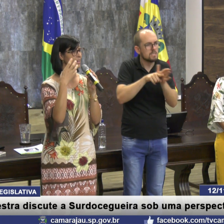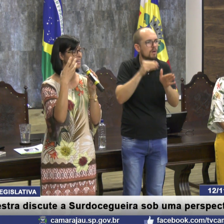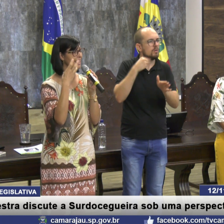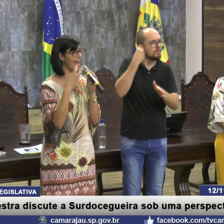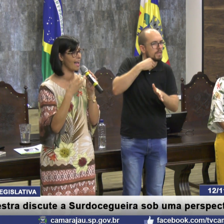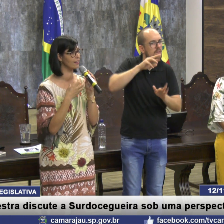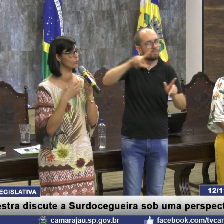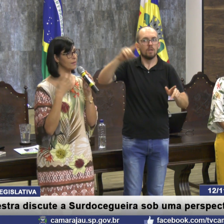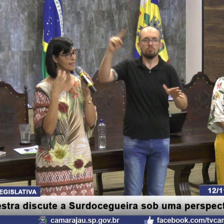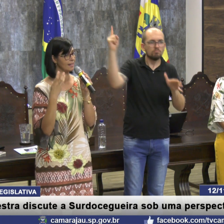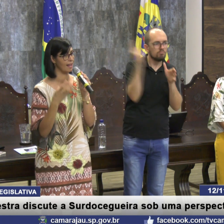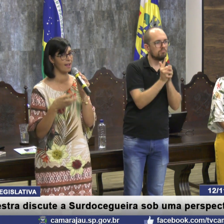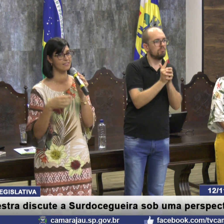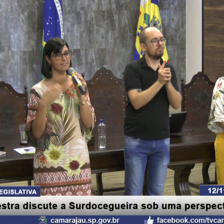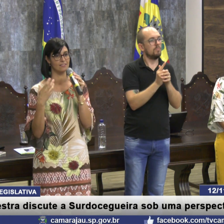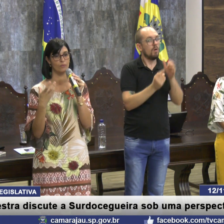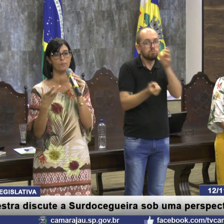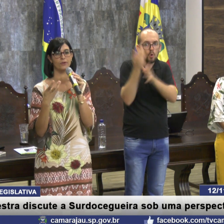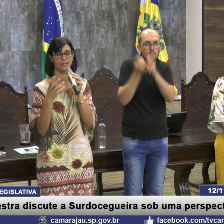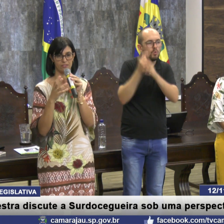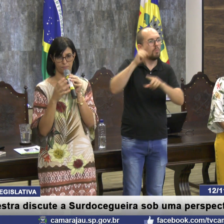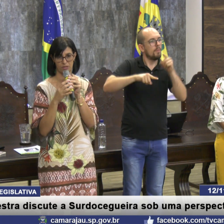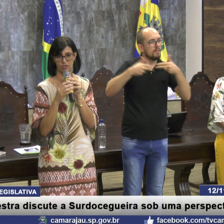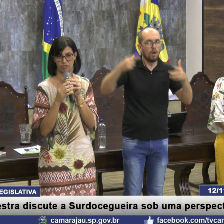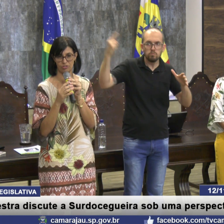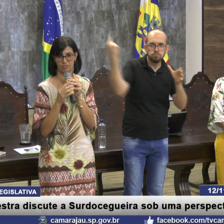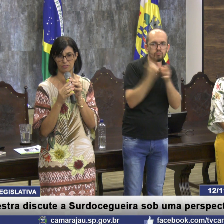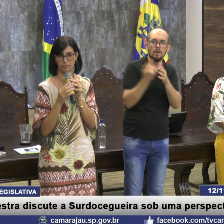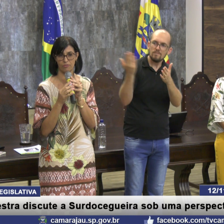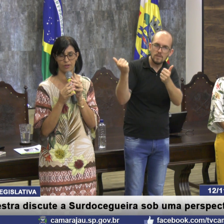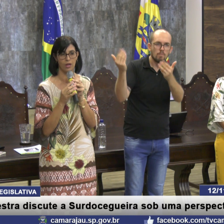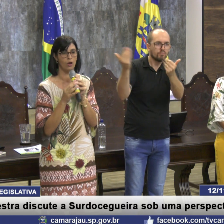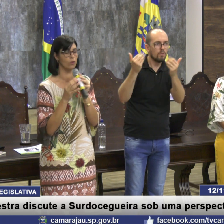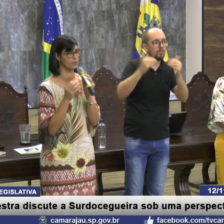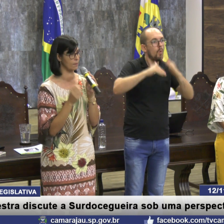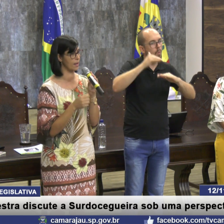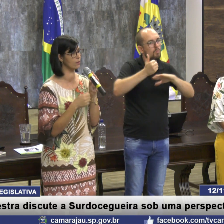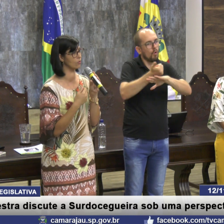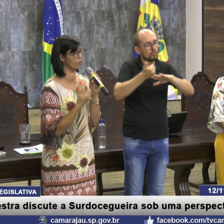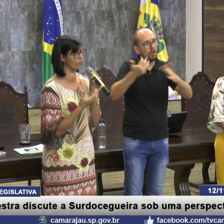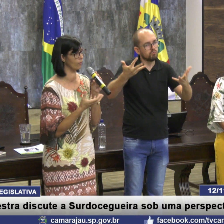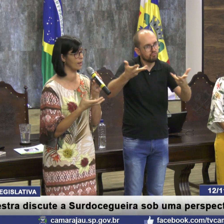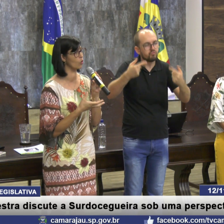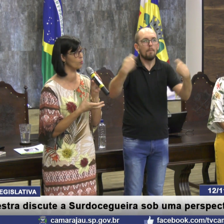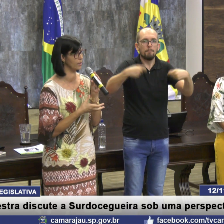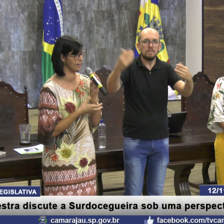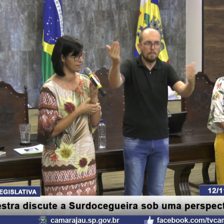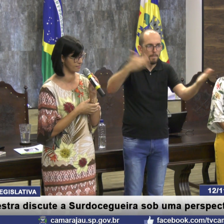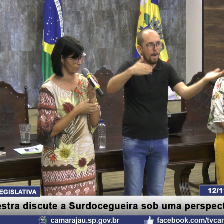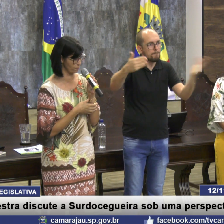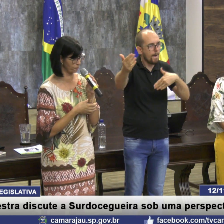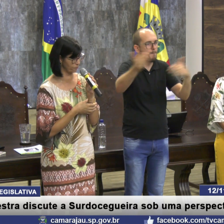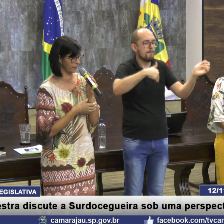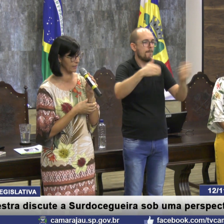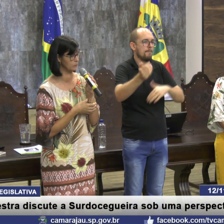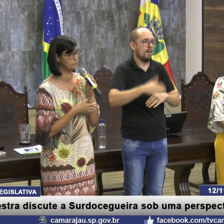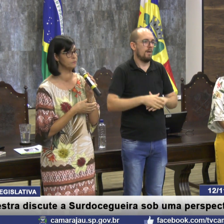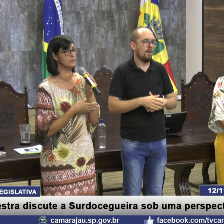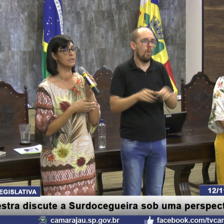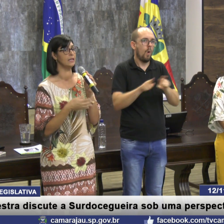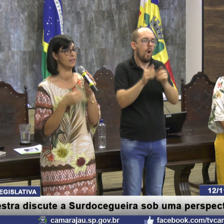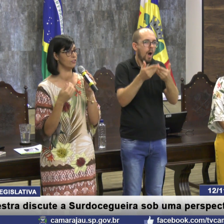têm criado materiais que são importantes para a gente desenvolver o trabalho com a comunicação,